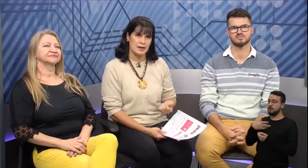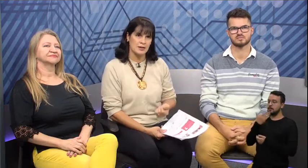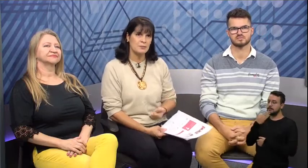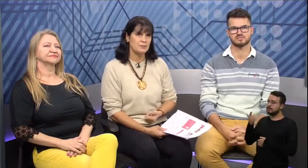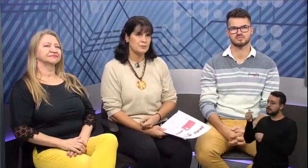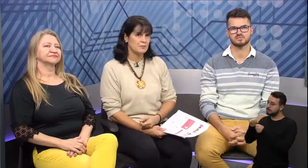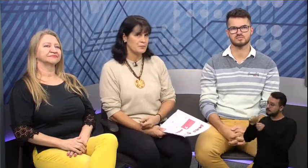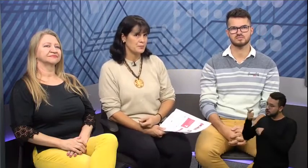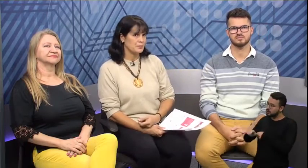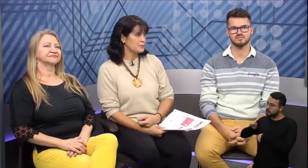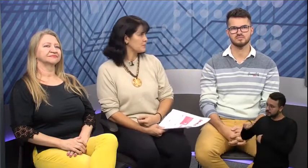sinal.